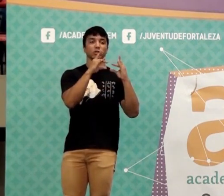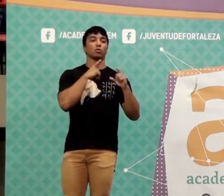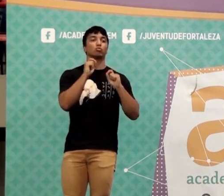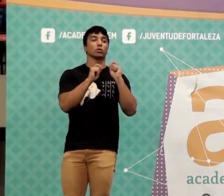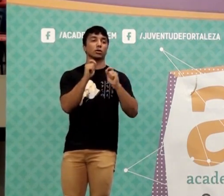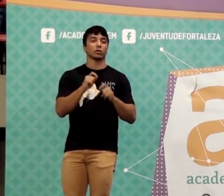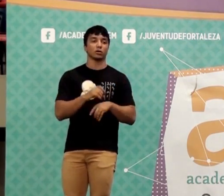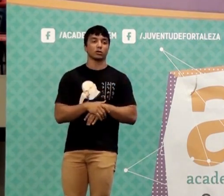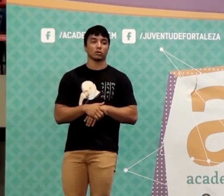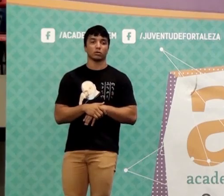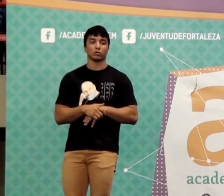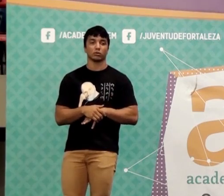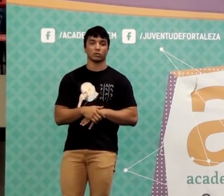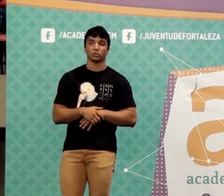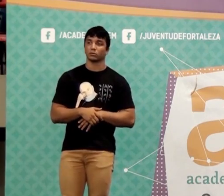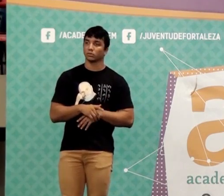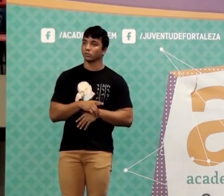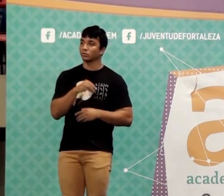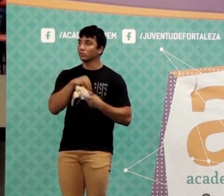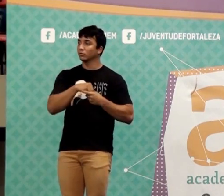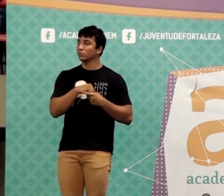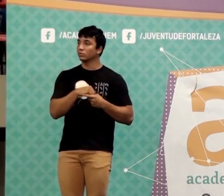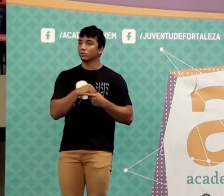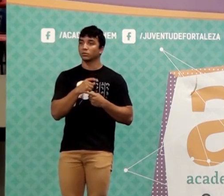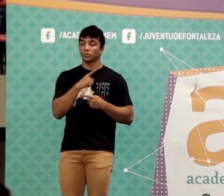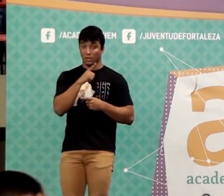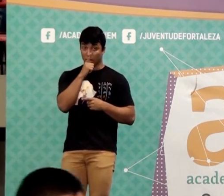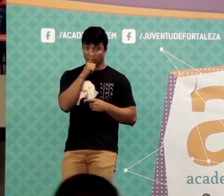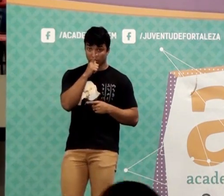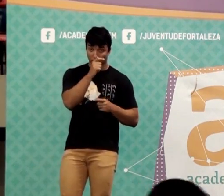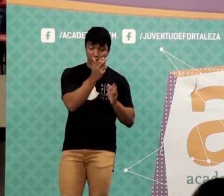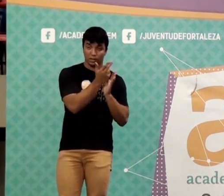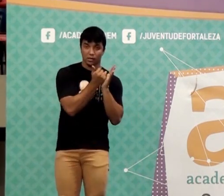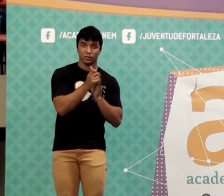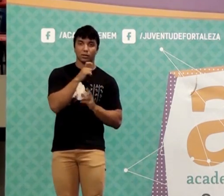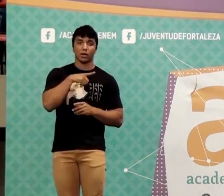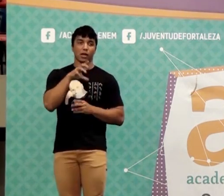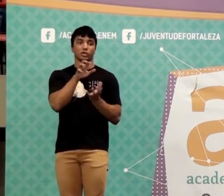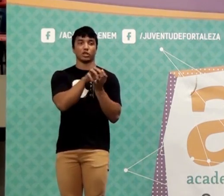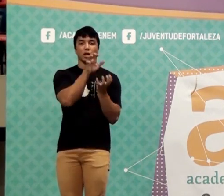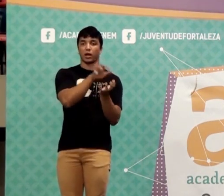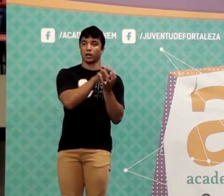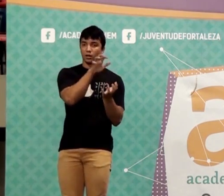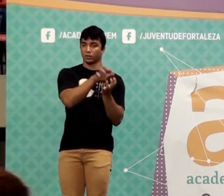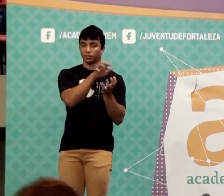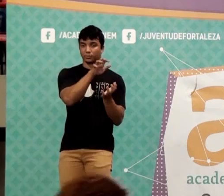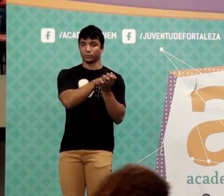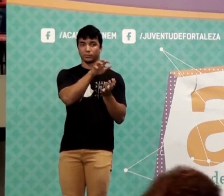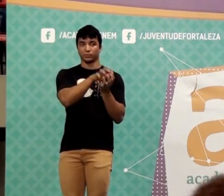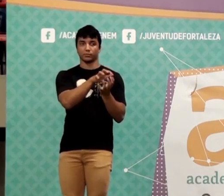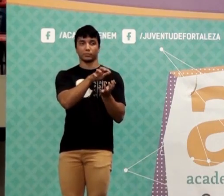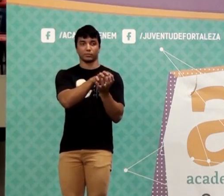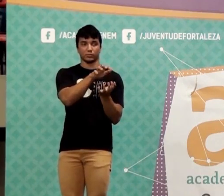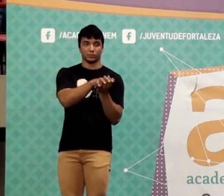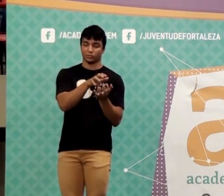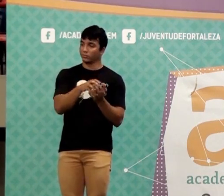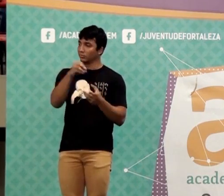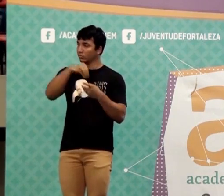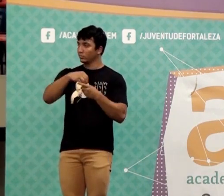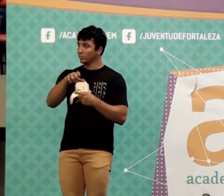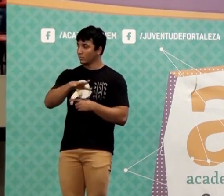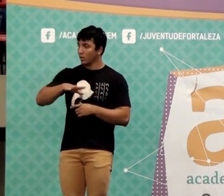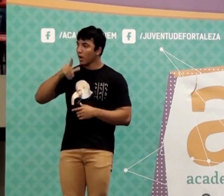E faz um fosso, viu? Para ninguém chegar perto. Ele tem que descer uma porta para você entrar. Ah, eu vi foi muito, professor, isso no